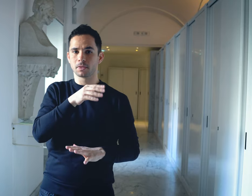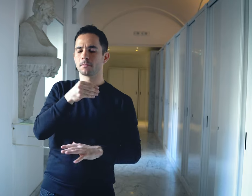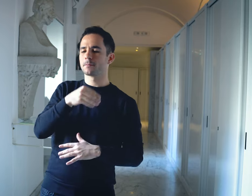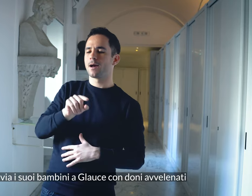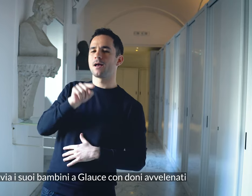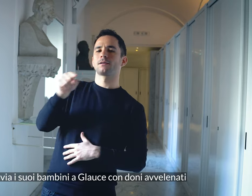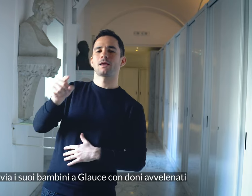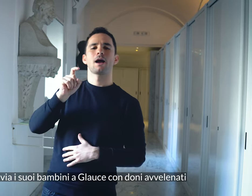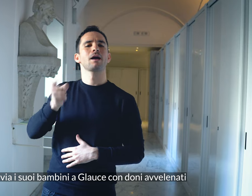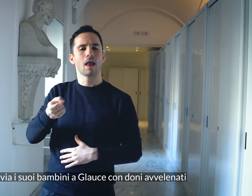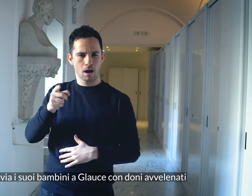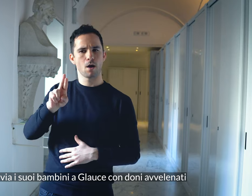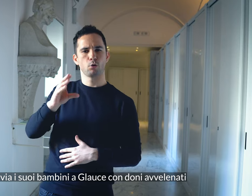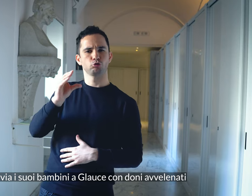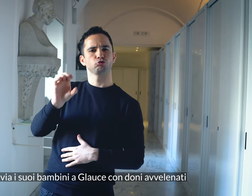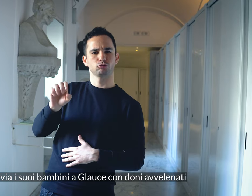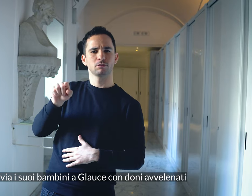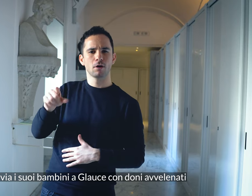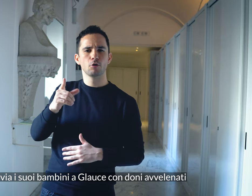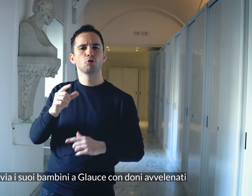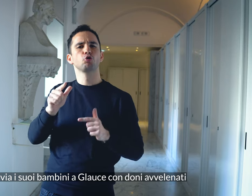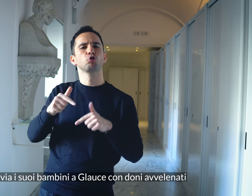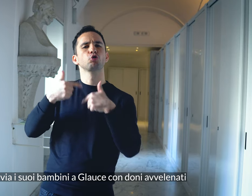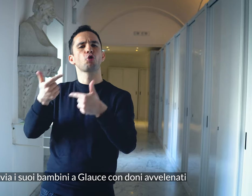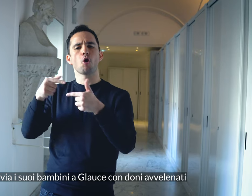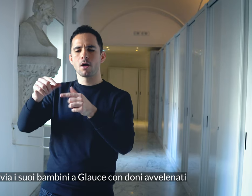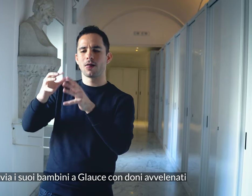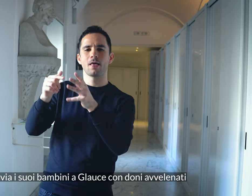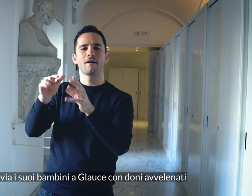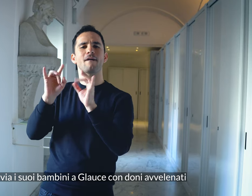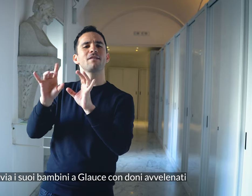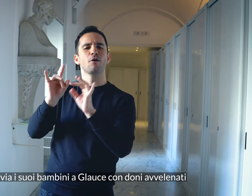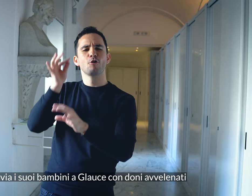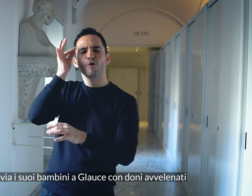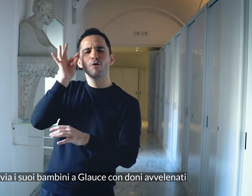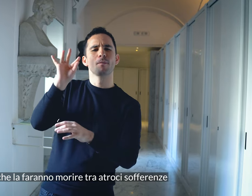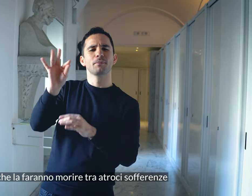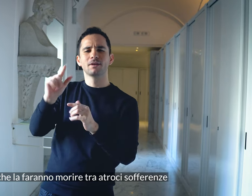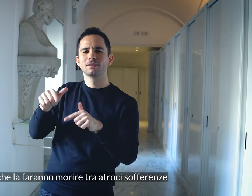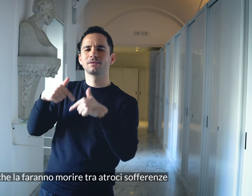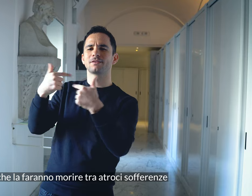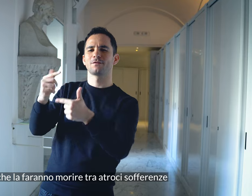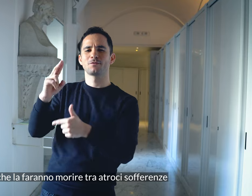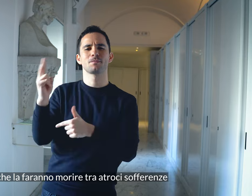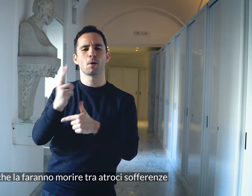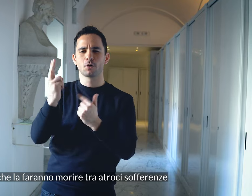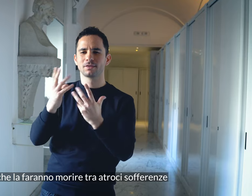Poi invia i suoi bambini a Glauce con doni avvelenati che la faranno morire tra